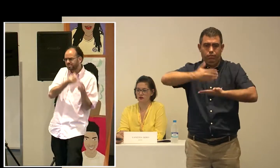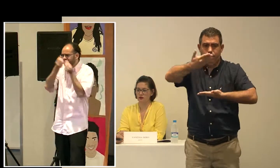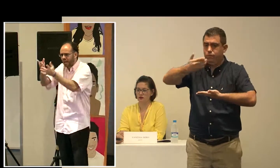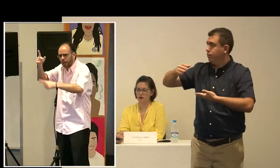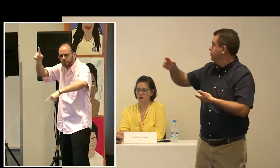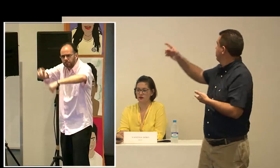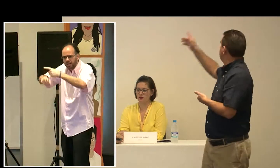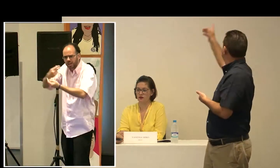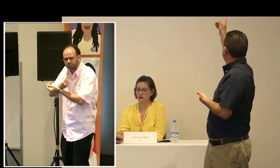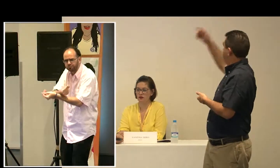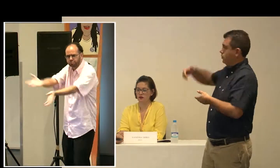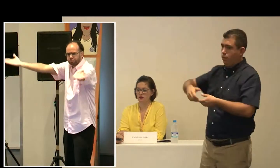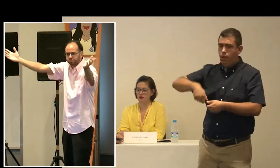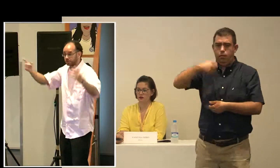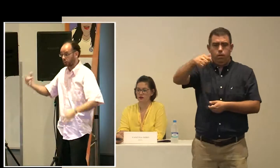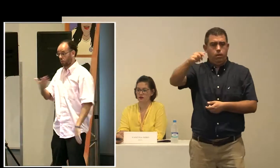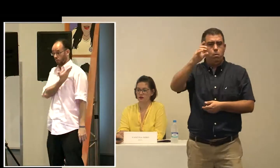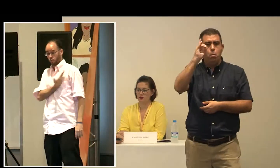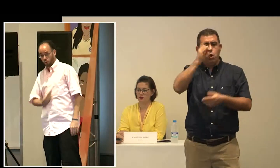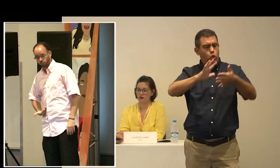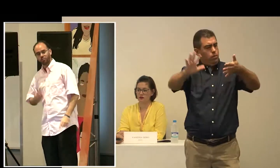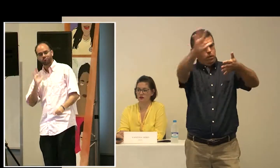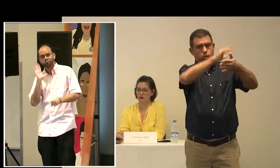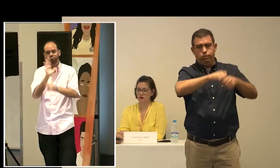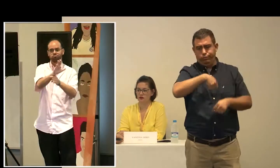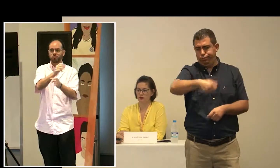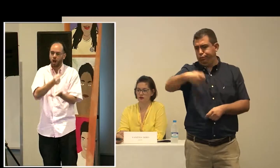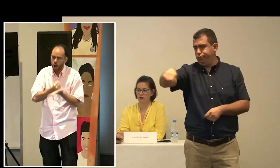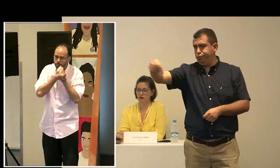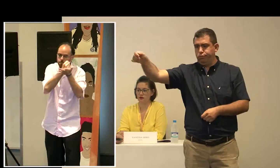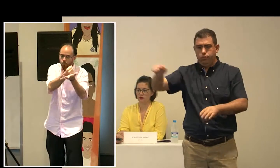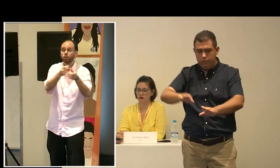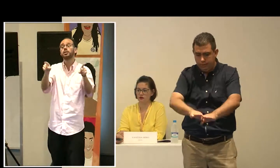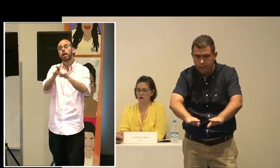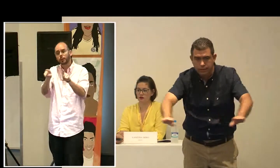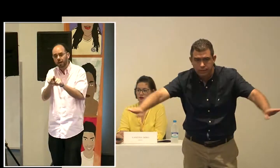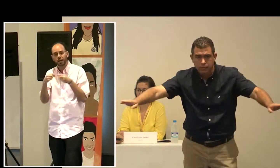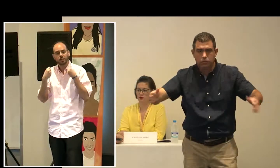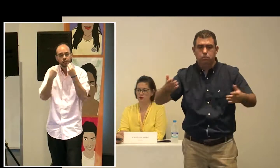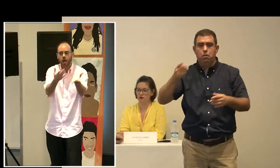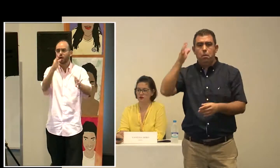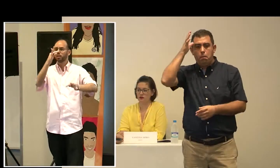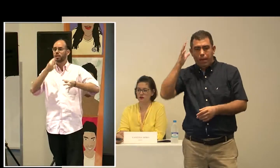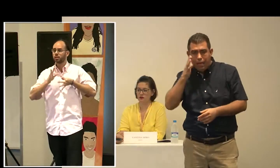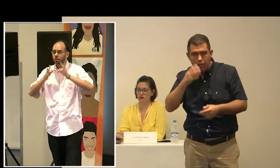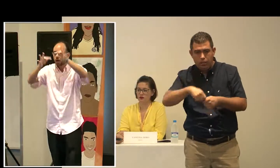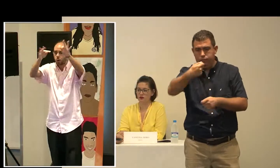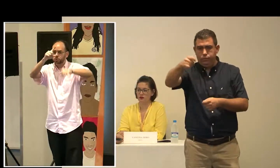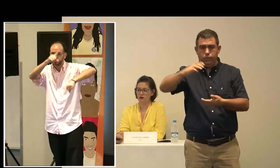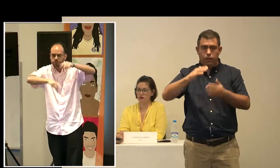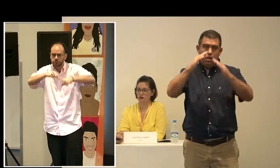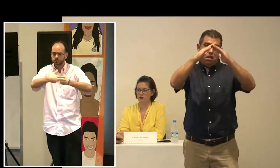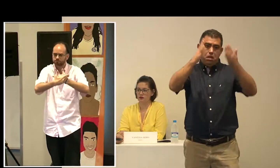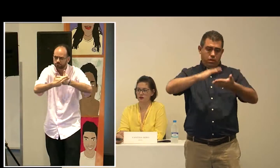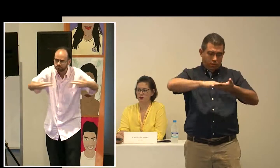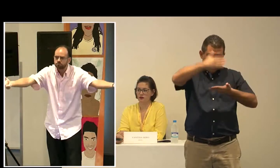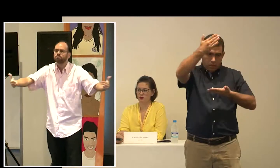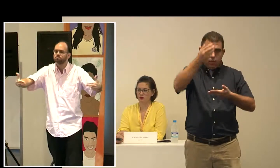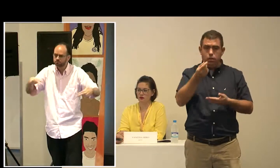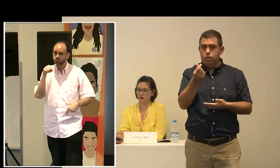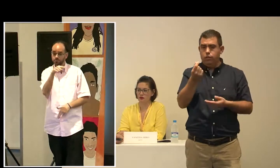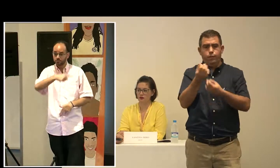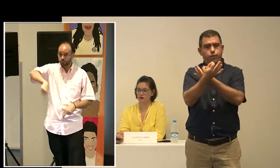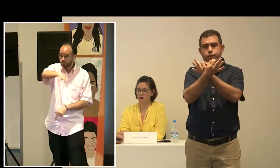A federação pensa em como ela pode criar e distribuir esse material. E o governo tem auxiliado, nos ajudando